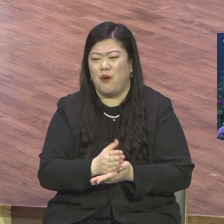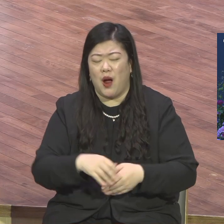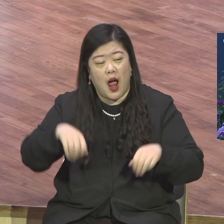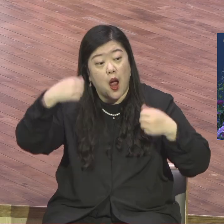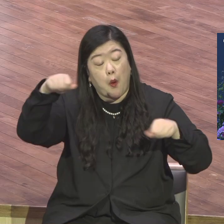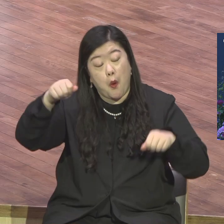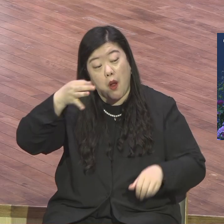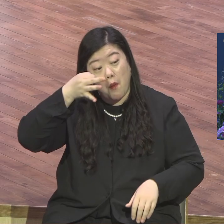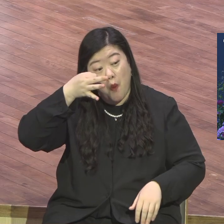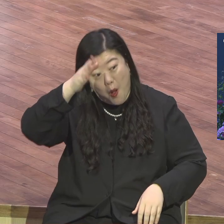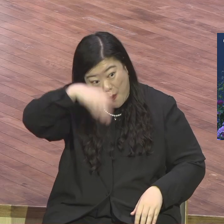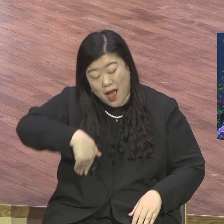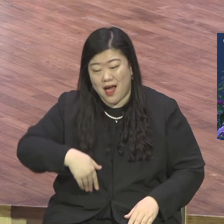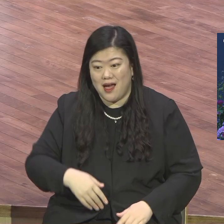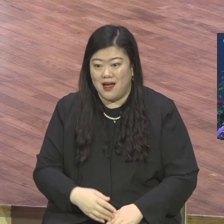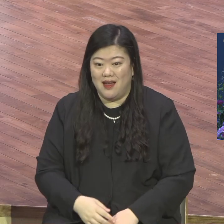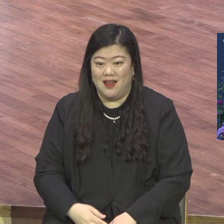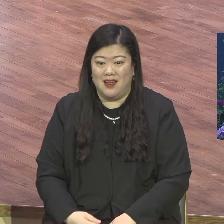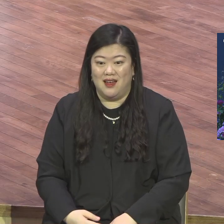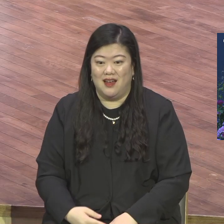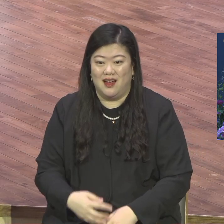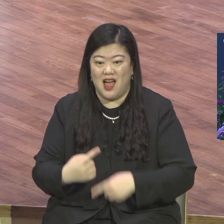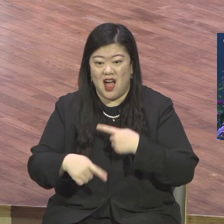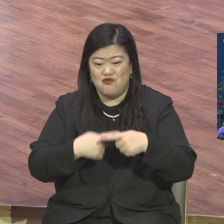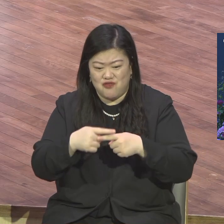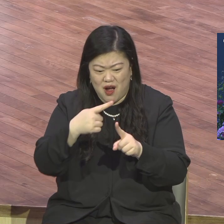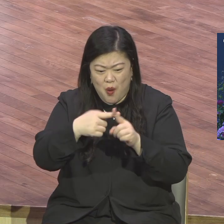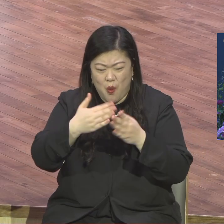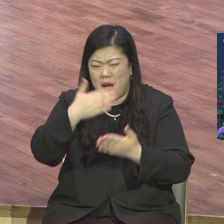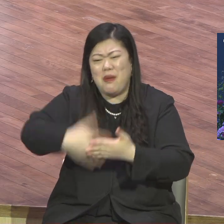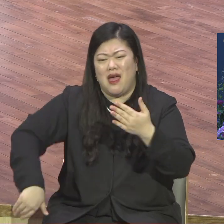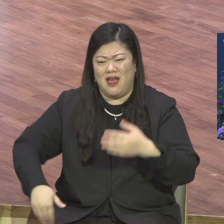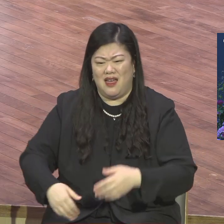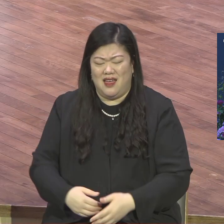수준 높습니다. 그리고 5월 7일 날.